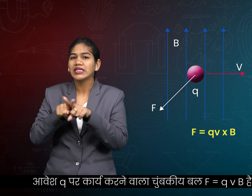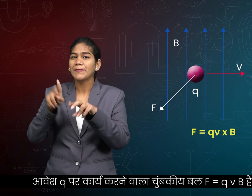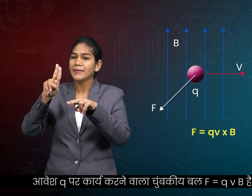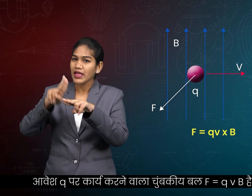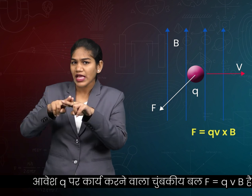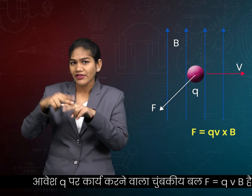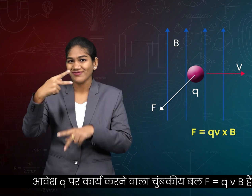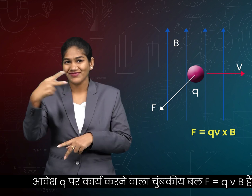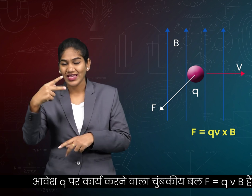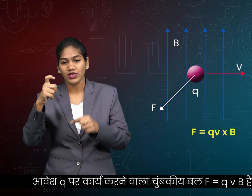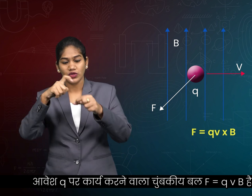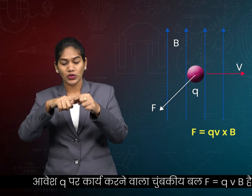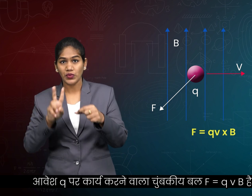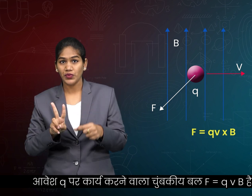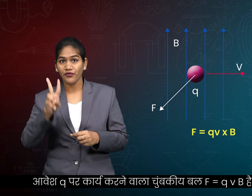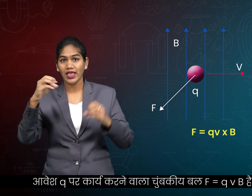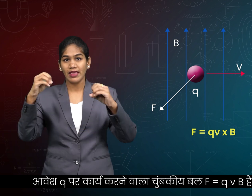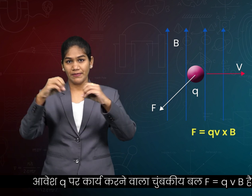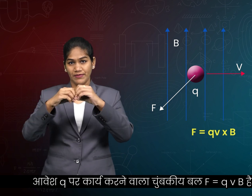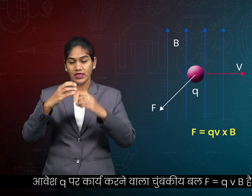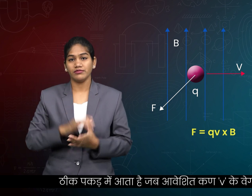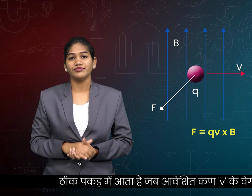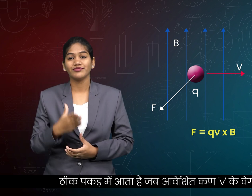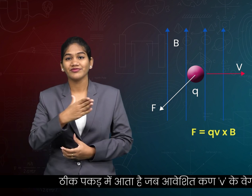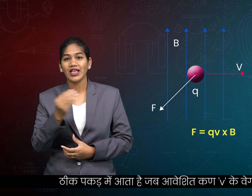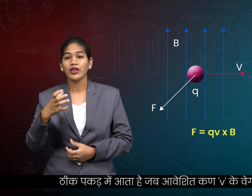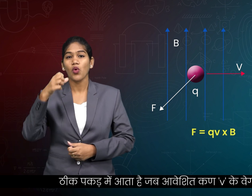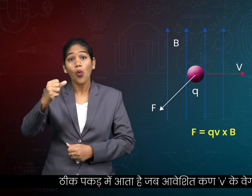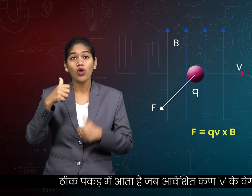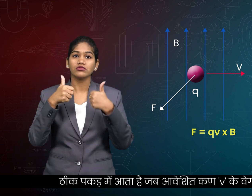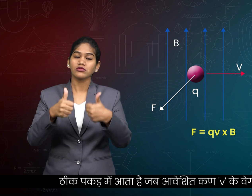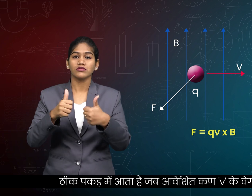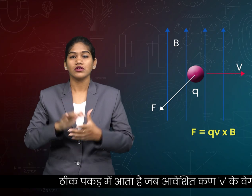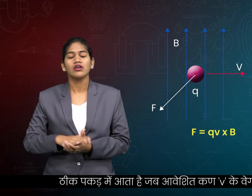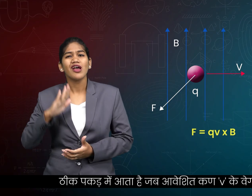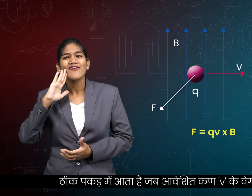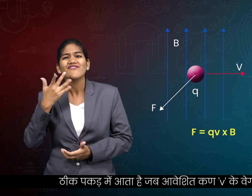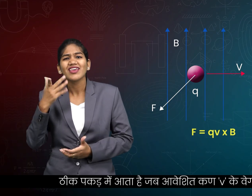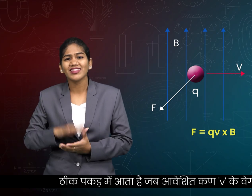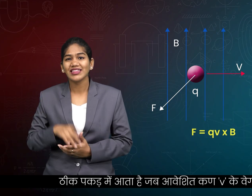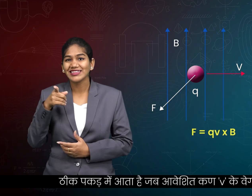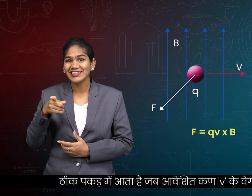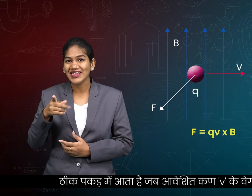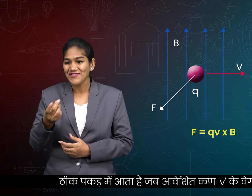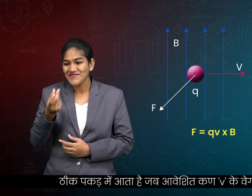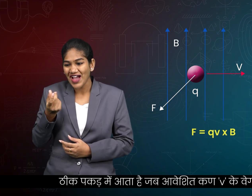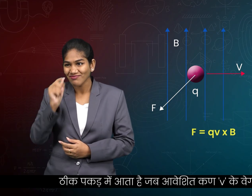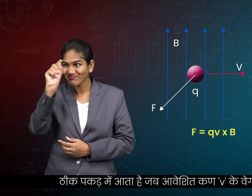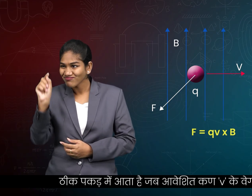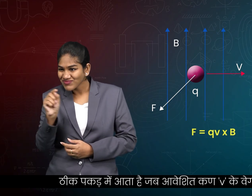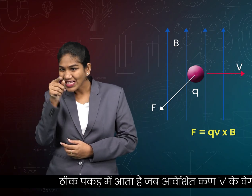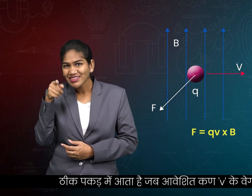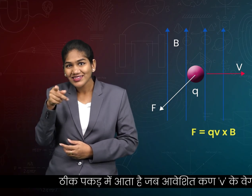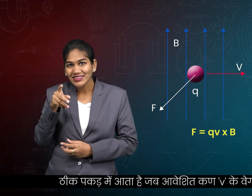बी है तथा केवल तभी ठीक पकड़ में आता है जब आवेशित कण